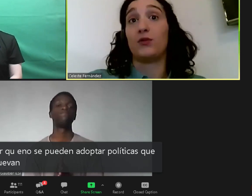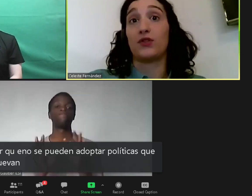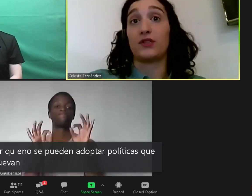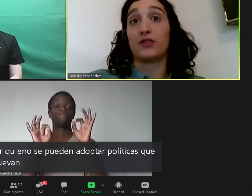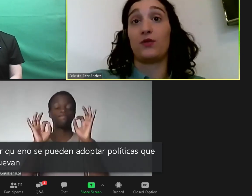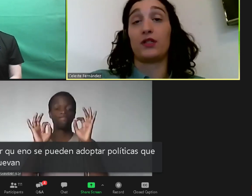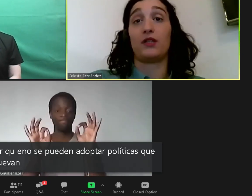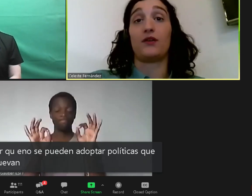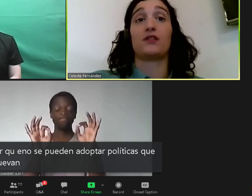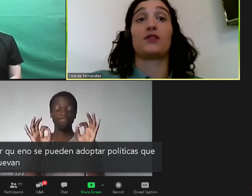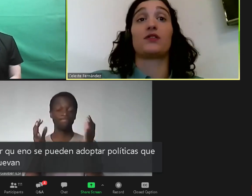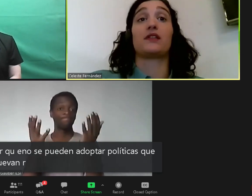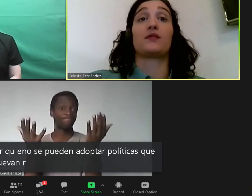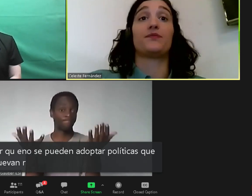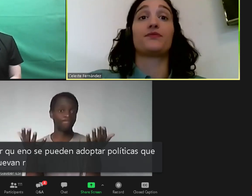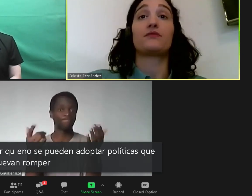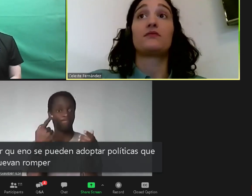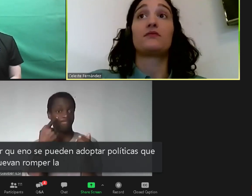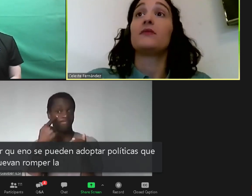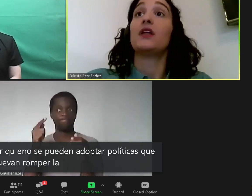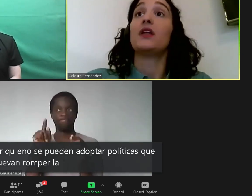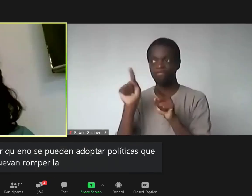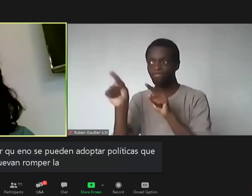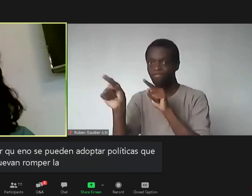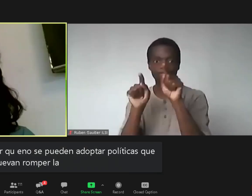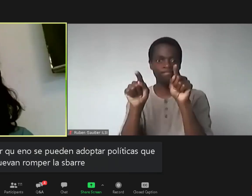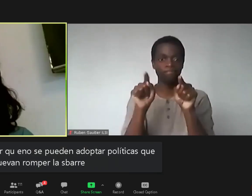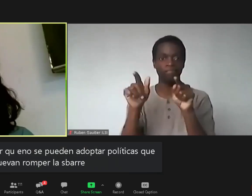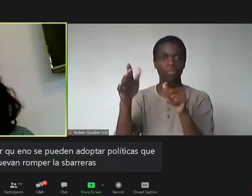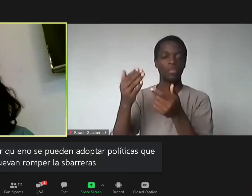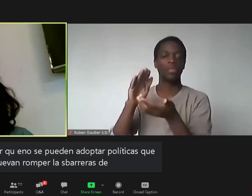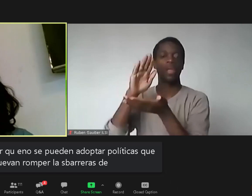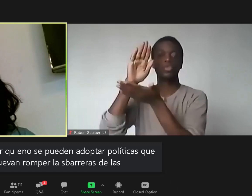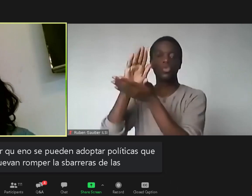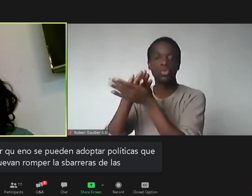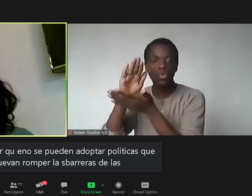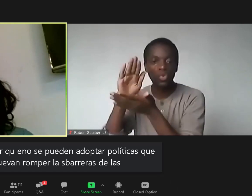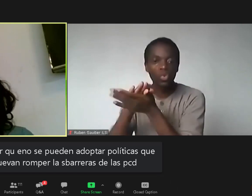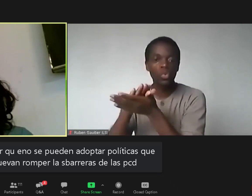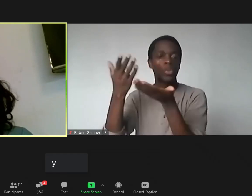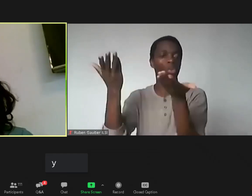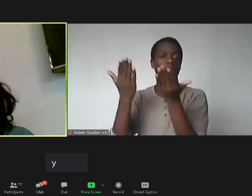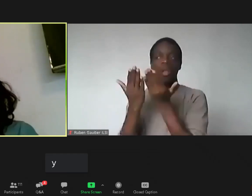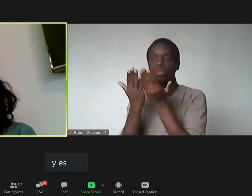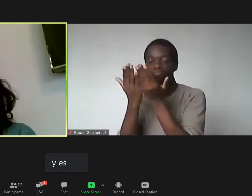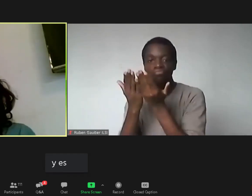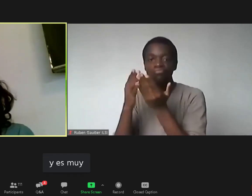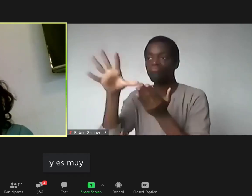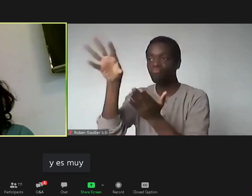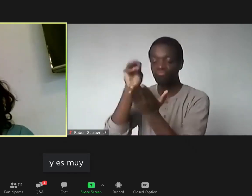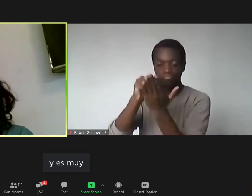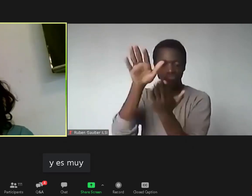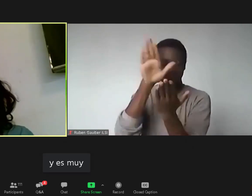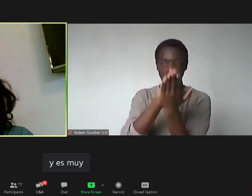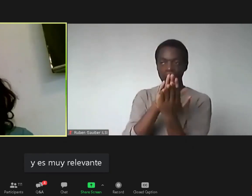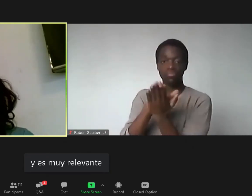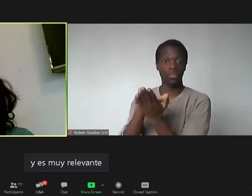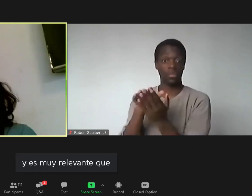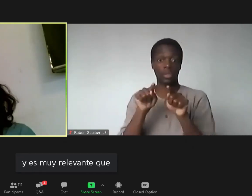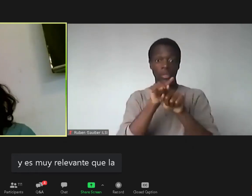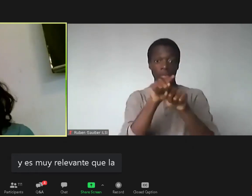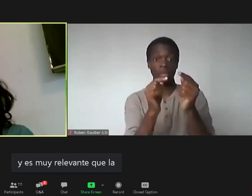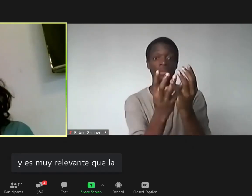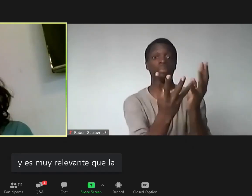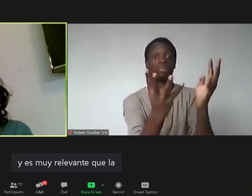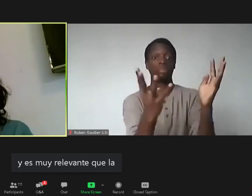recursos que tienen las instituciones educativas. Entonces, es muy, muy, muy relevante que en la sociedad civil fortalezcamos la labor de incidencia por esto